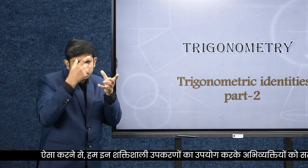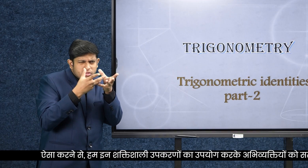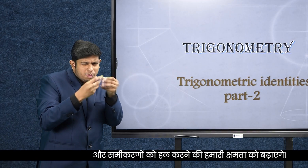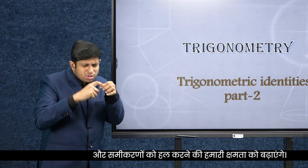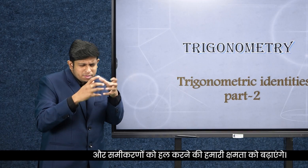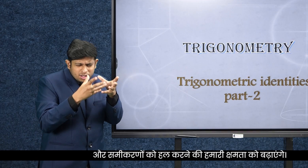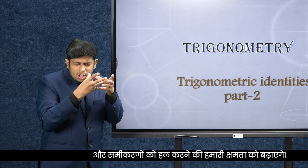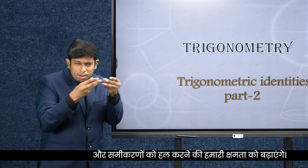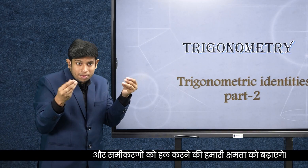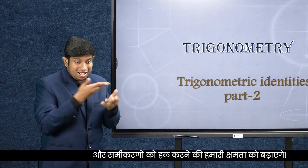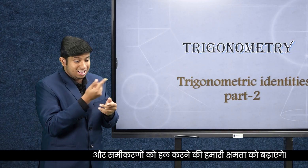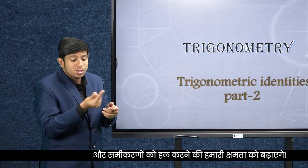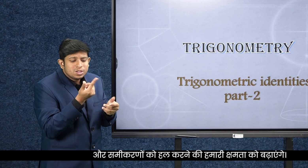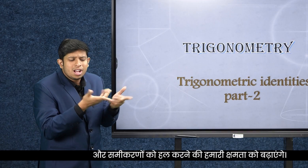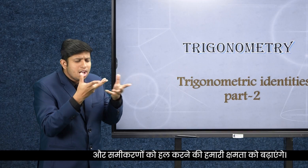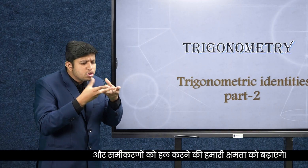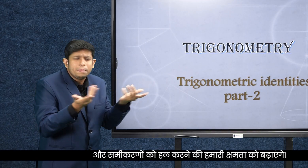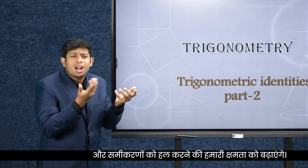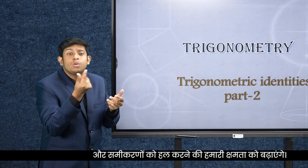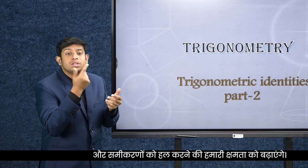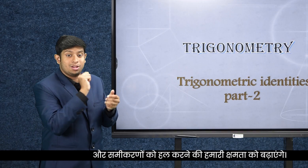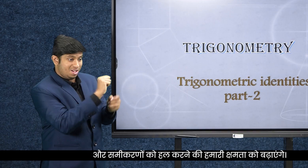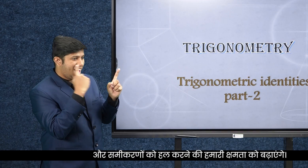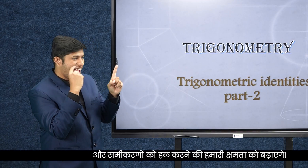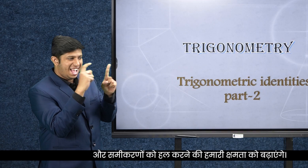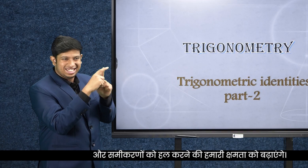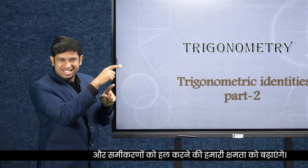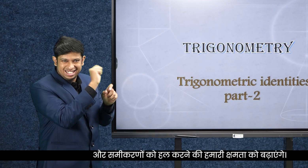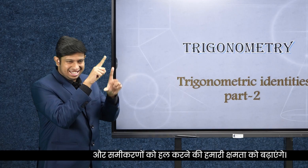बनाने और समीकरणों को हल करने की हमारी क्षमता को बढ़ाइए।